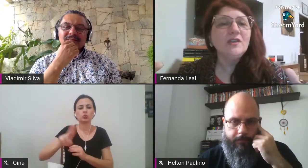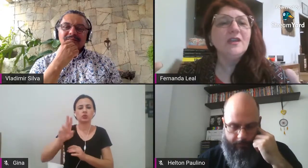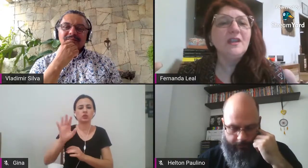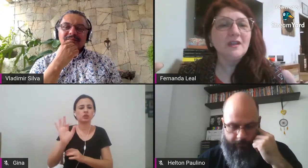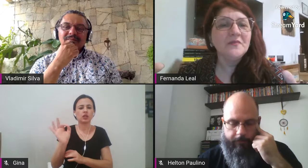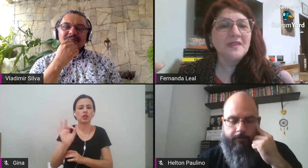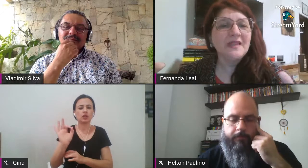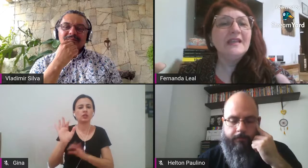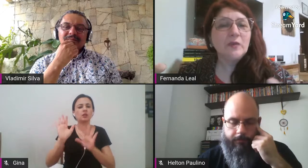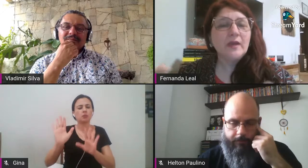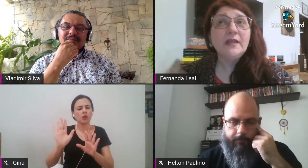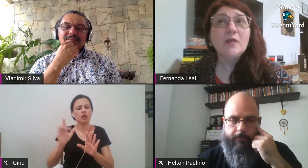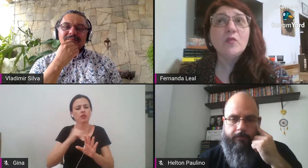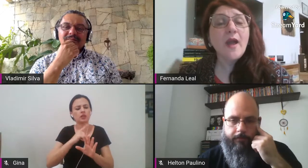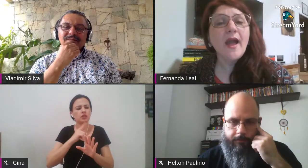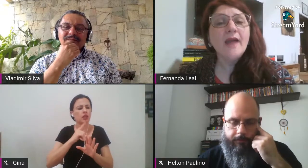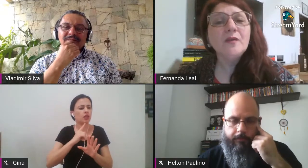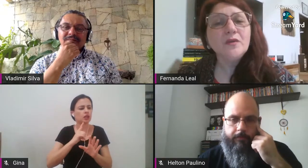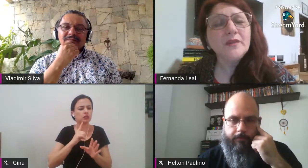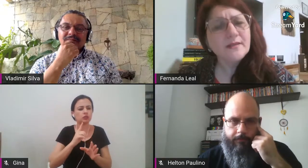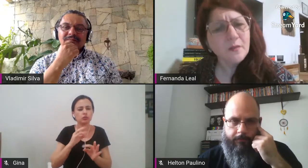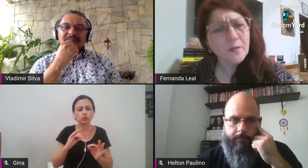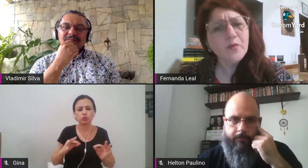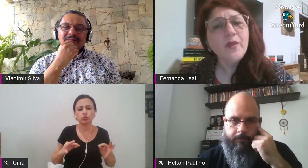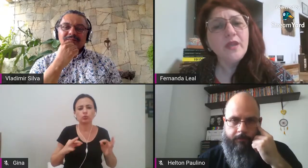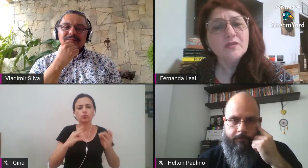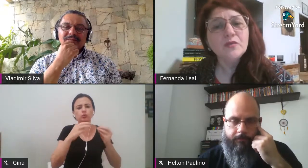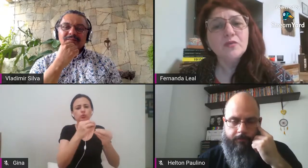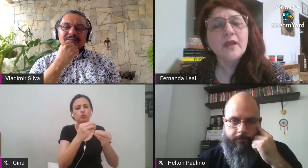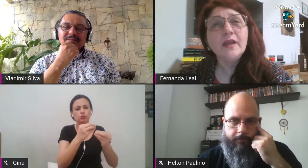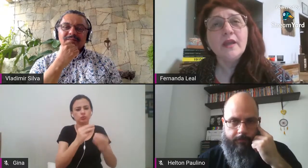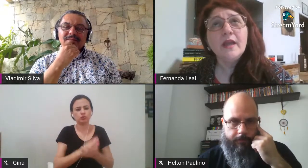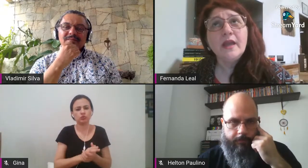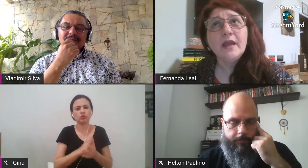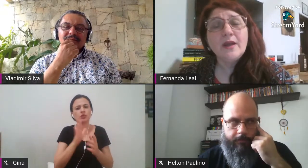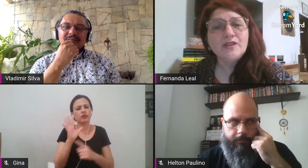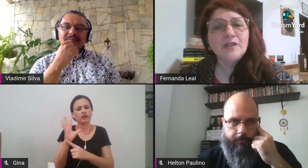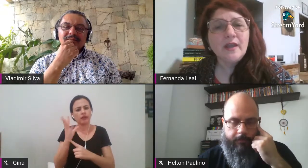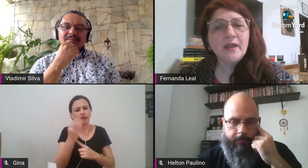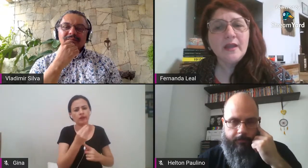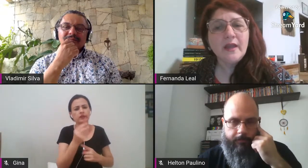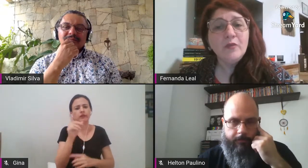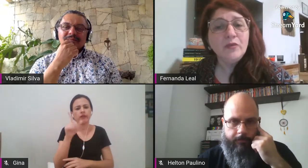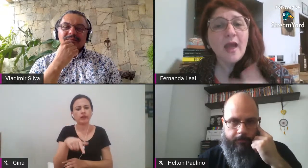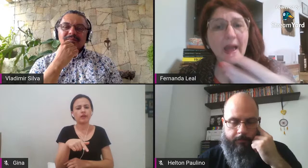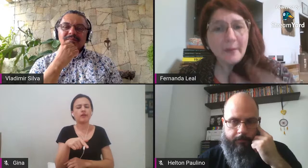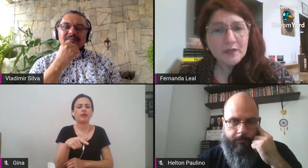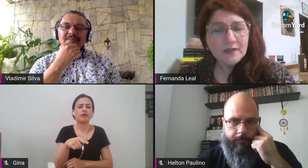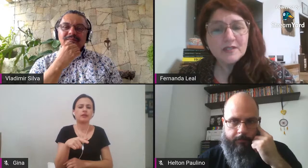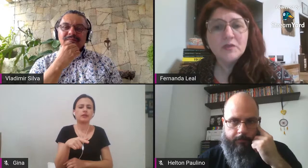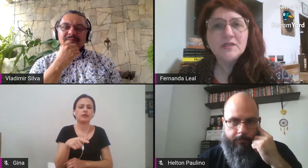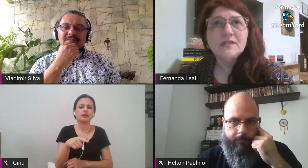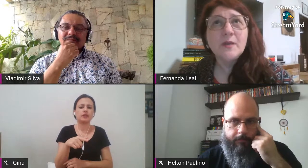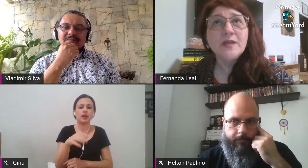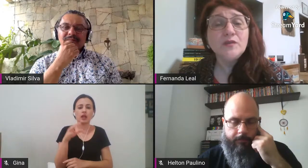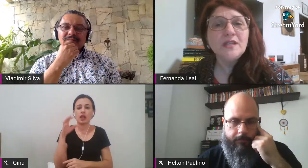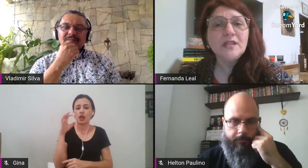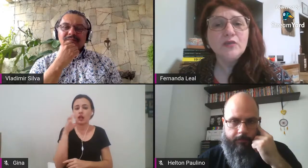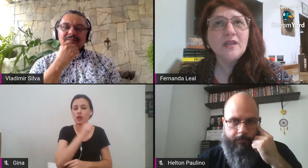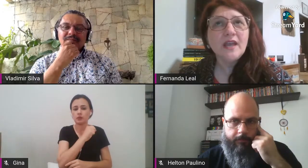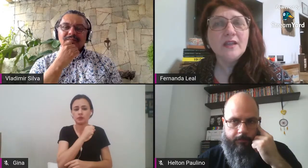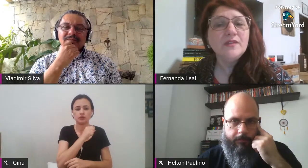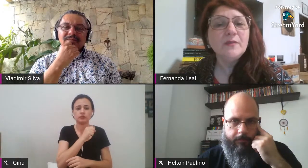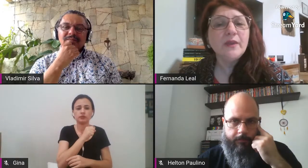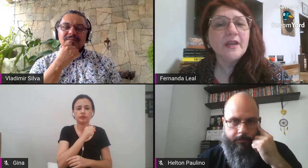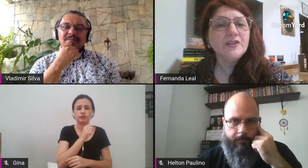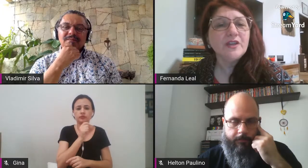para nada, ela dava conta de quase tudo que a gente queria. Né? Então, com a arte acontece um pouco isso, né? Eu acho que é muito rápido